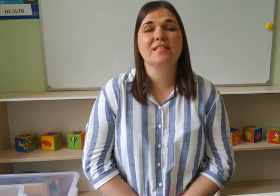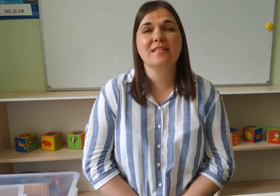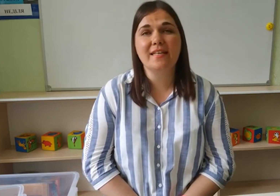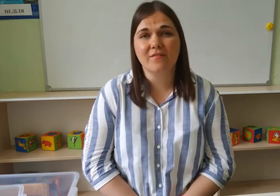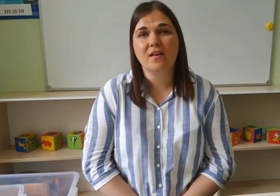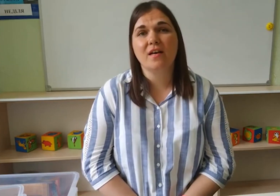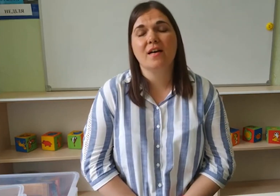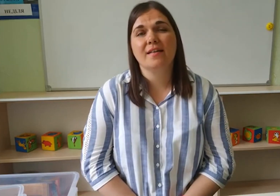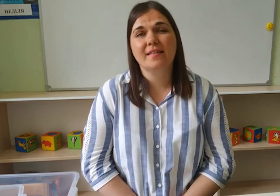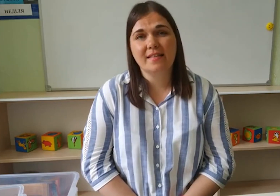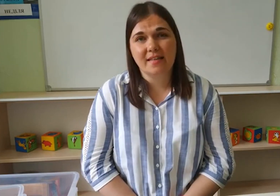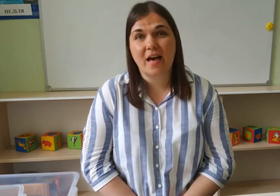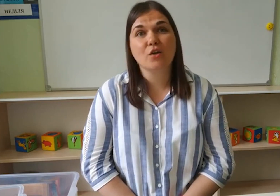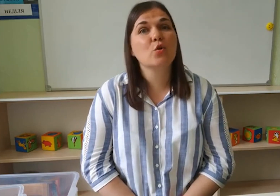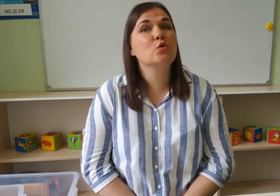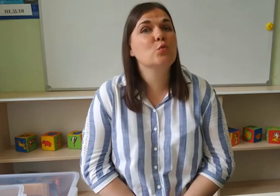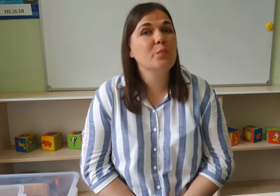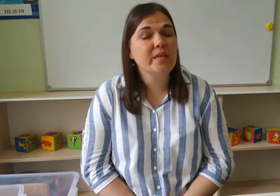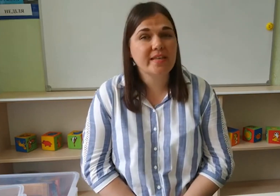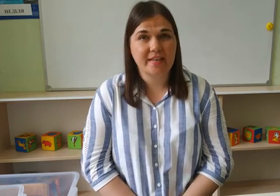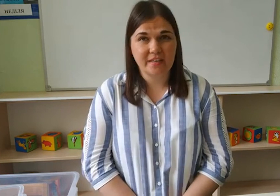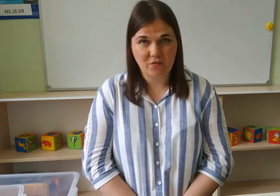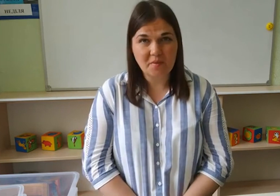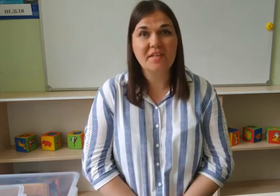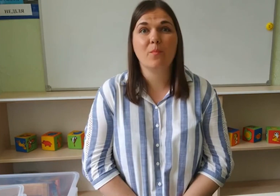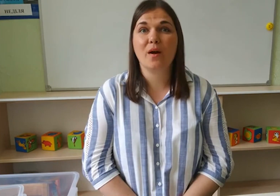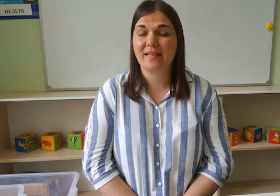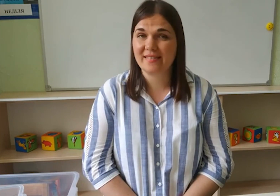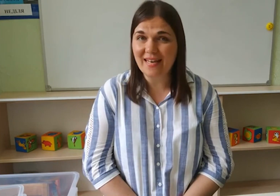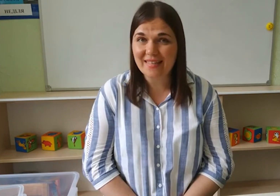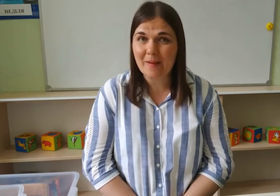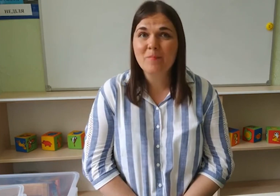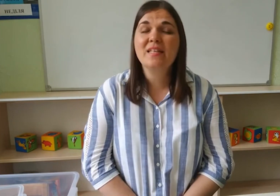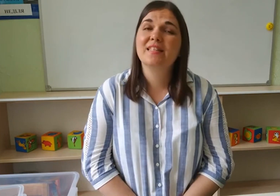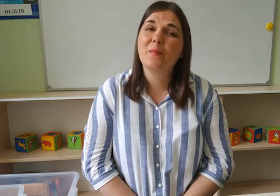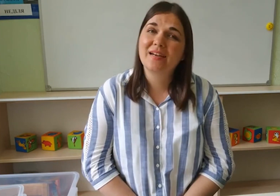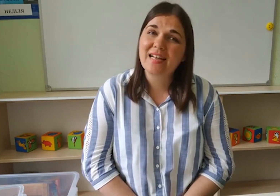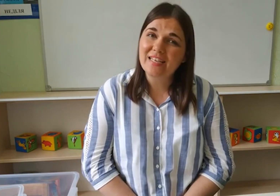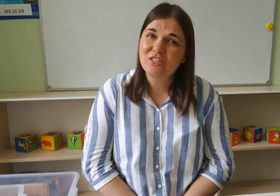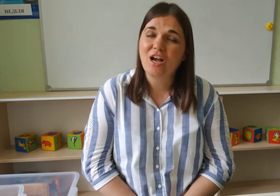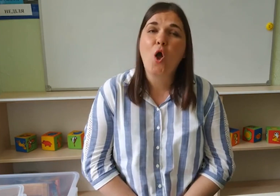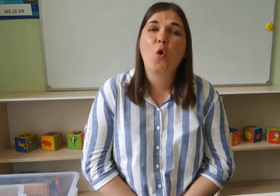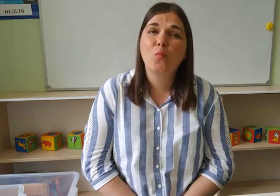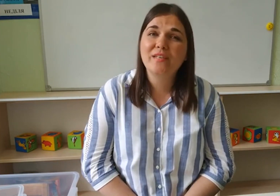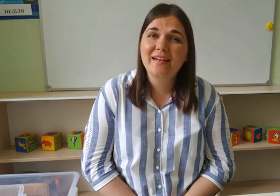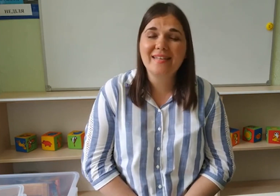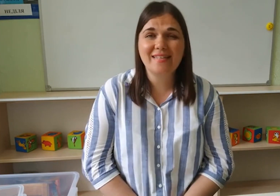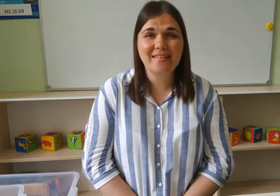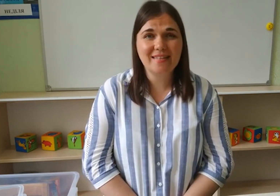слів дитина розуміє і вміє показати, тим краща комунікація